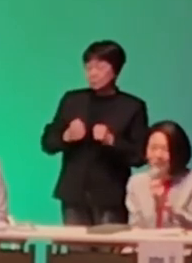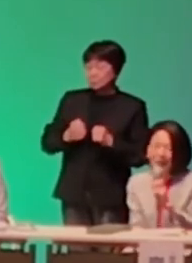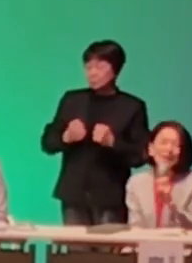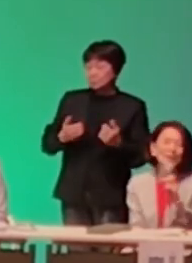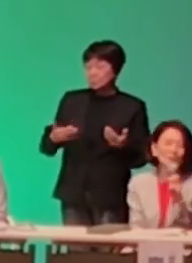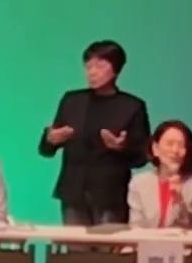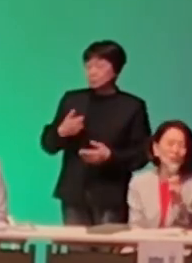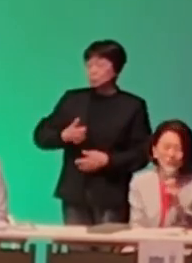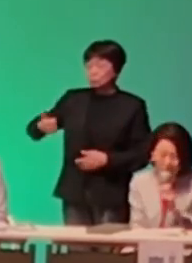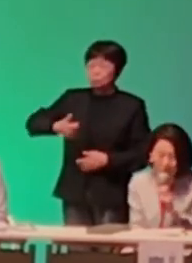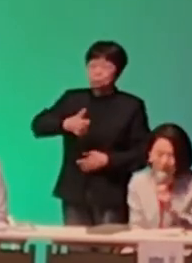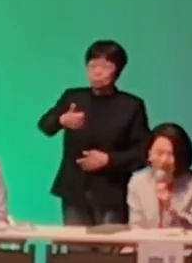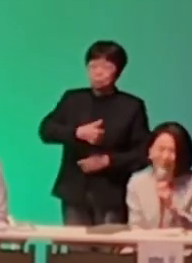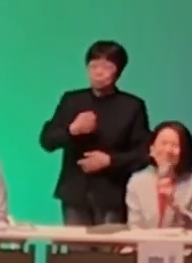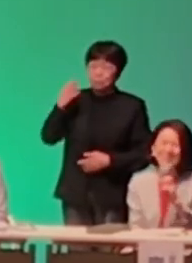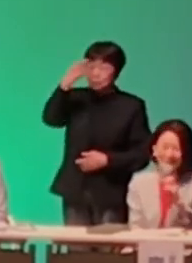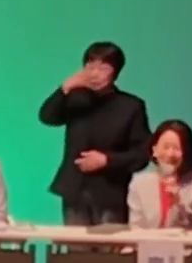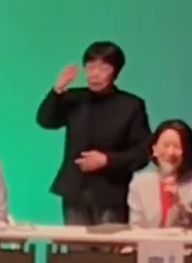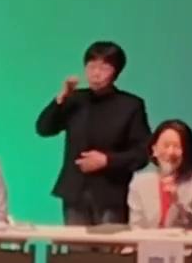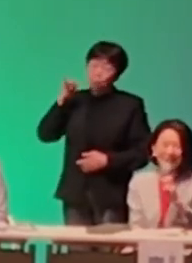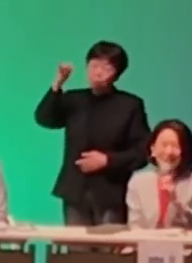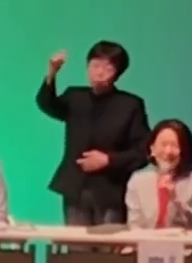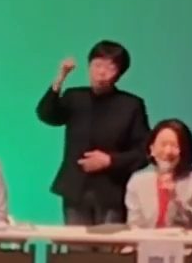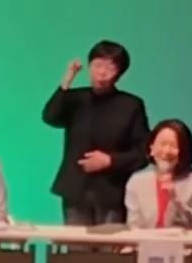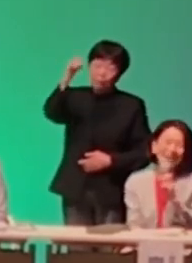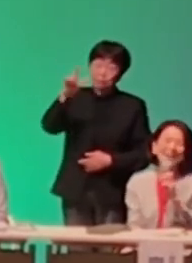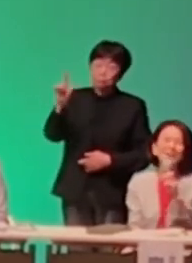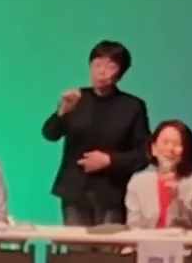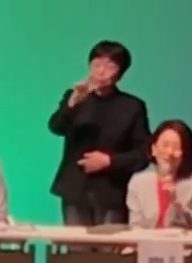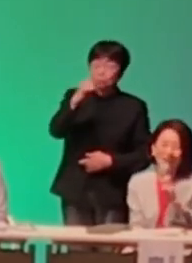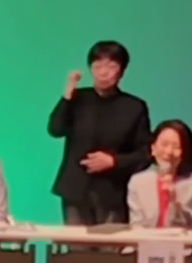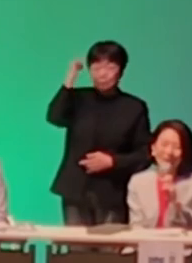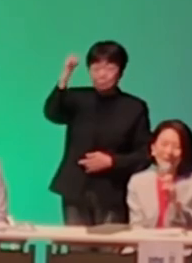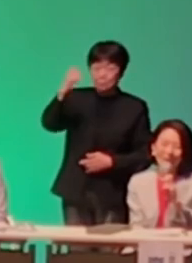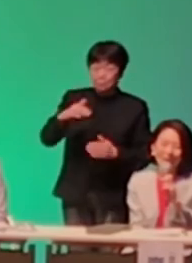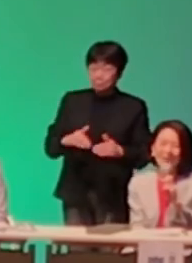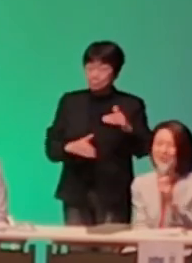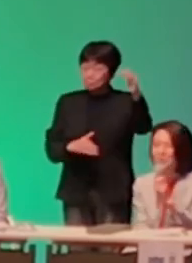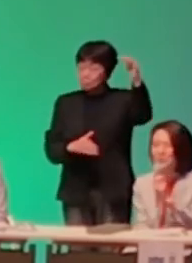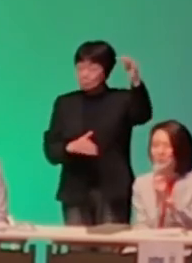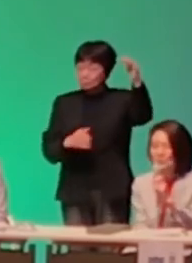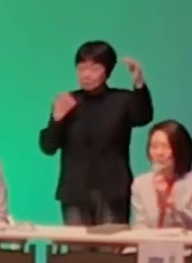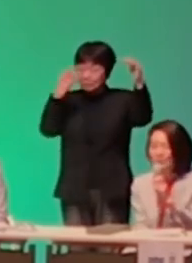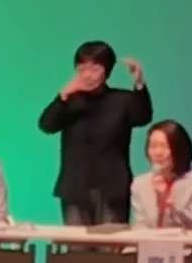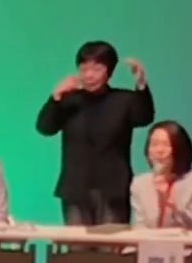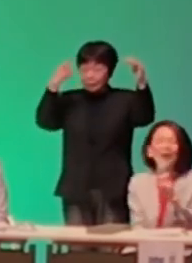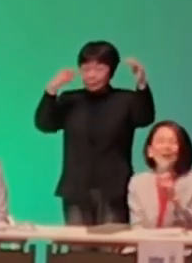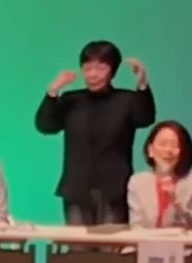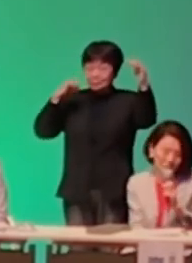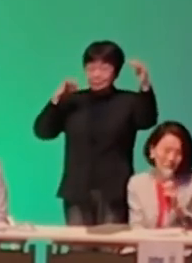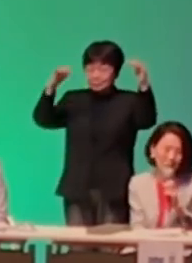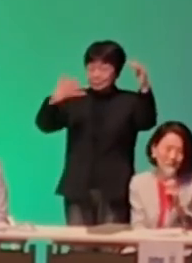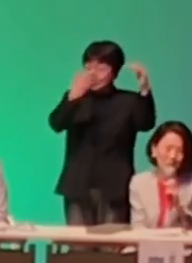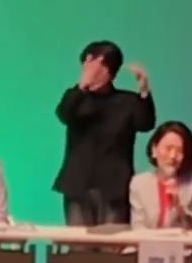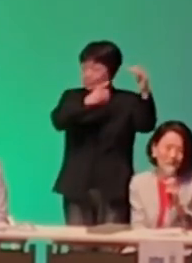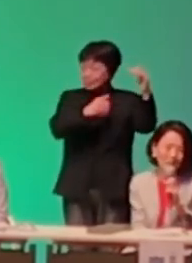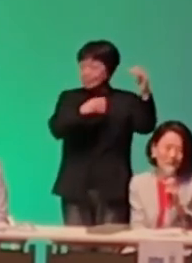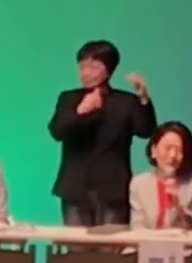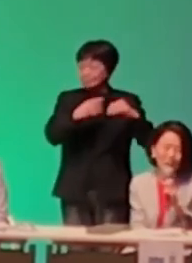が、海外出張も時々あるんですね。で、やはり上司から海外出張のオファーが来た